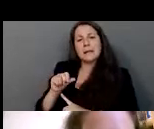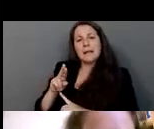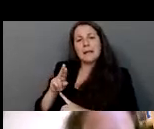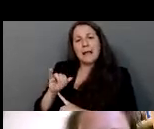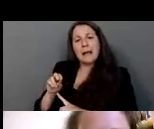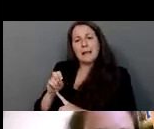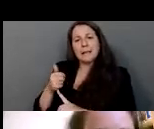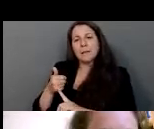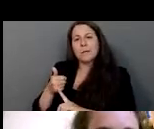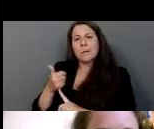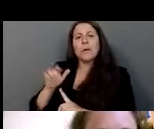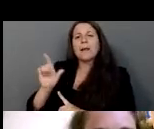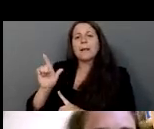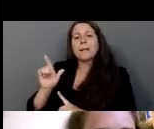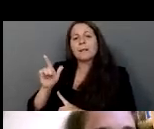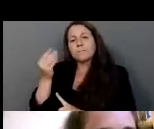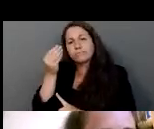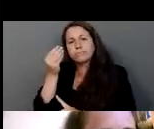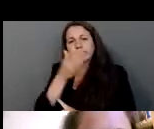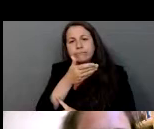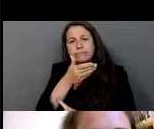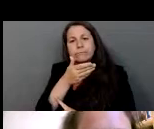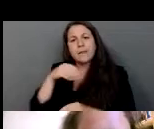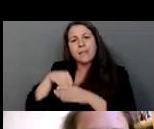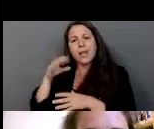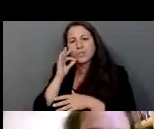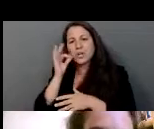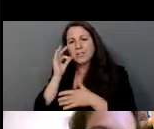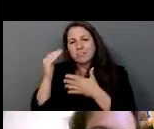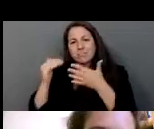Karina ou Linda ou Elisabeth, mettront dans le chat